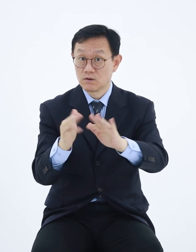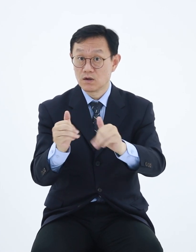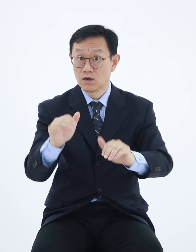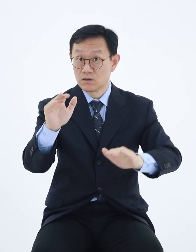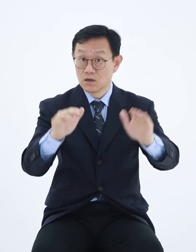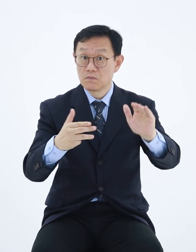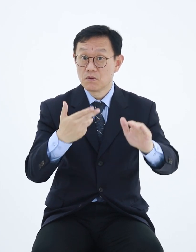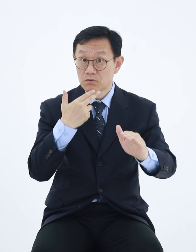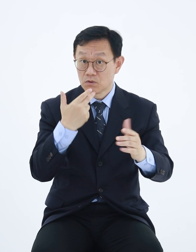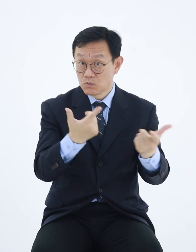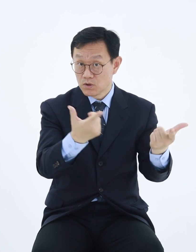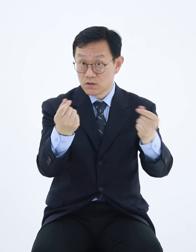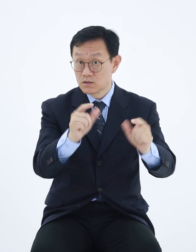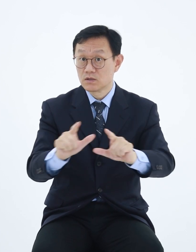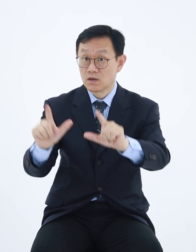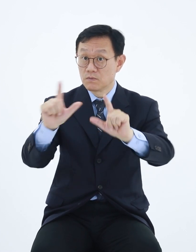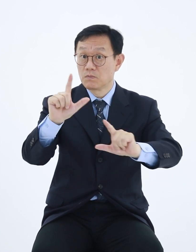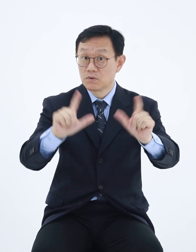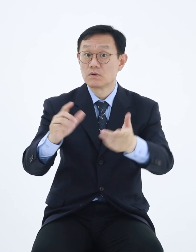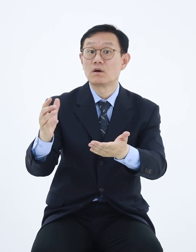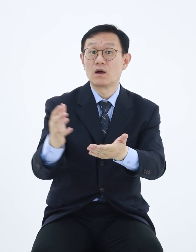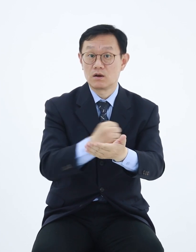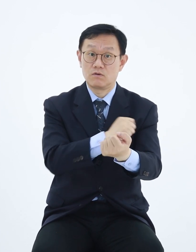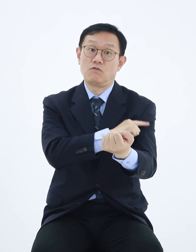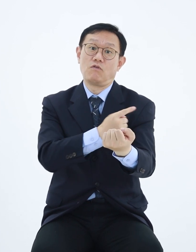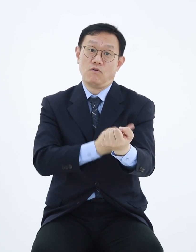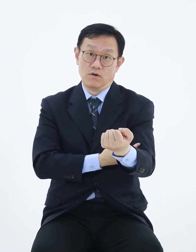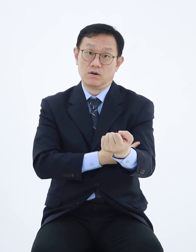없이 동등한 삶의 모습을 갖게 되는 권리를 보장하는 것이다.